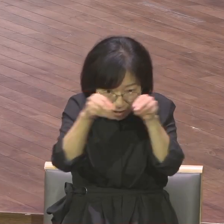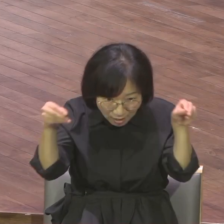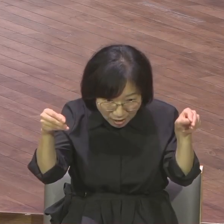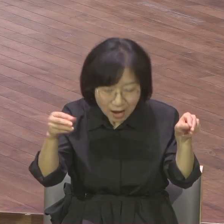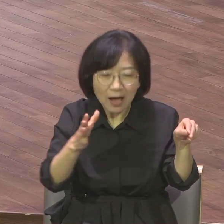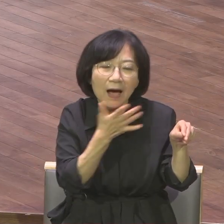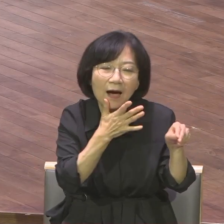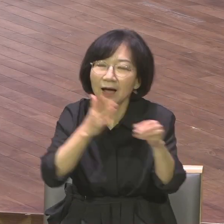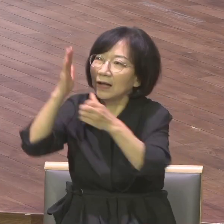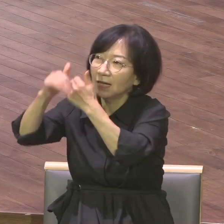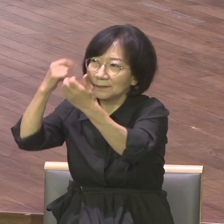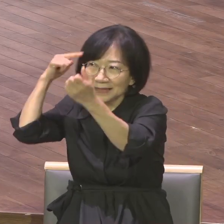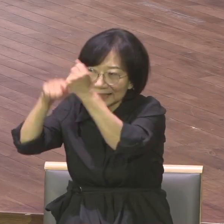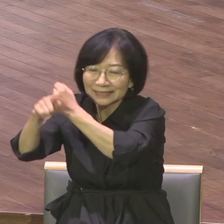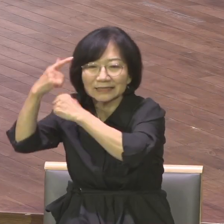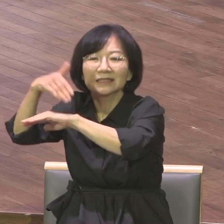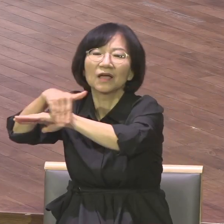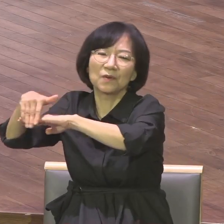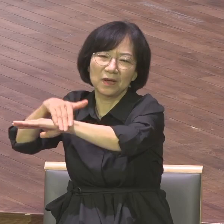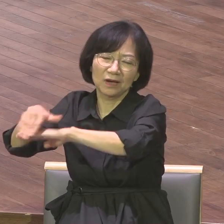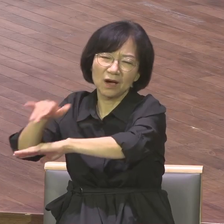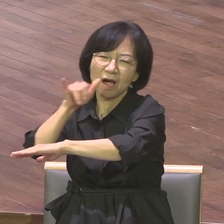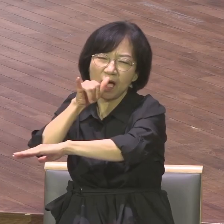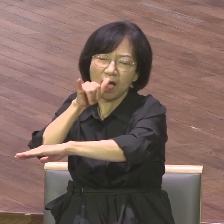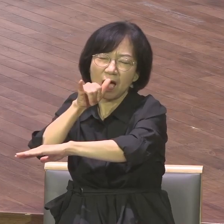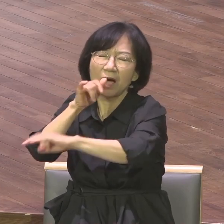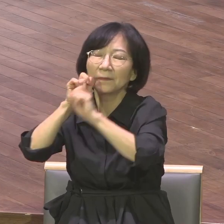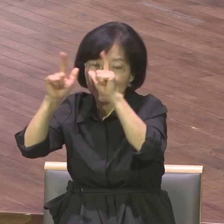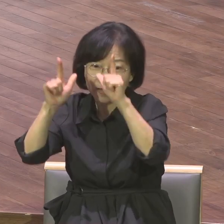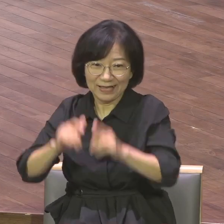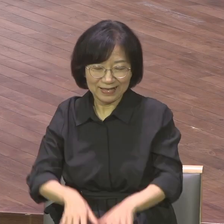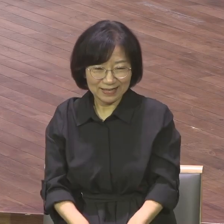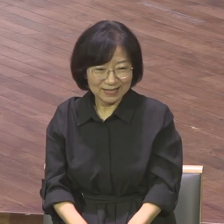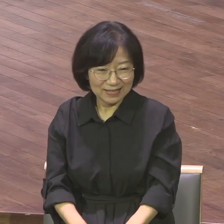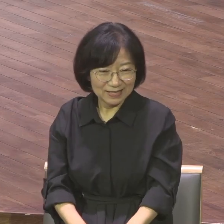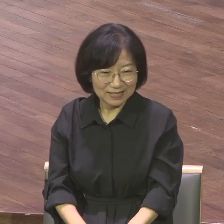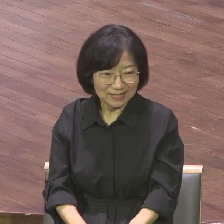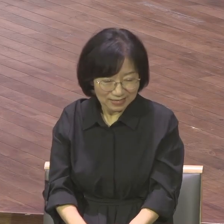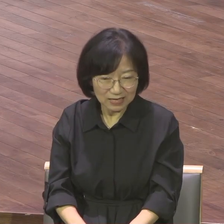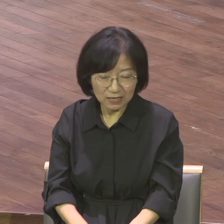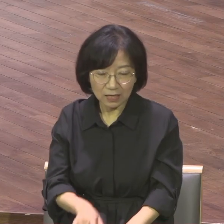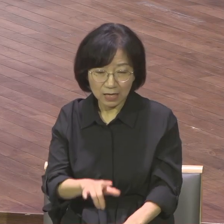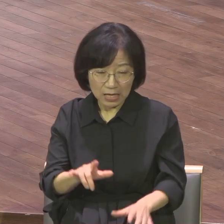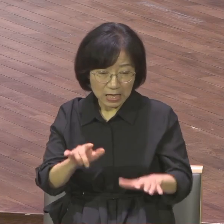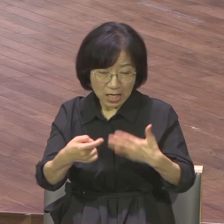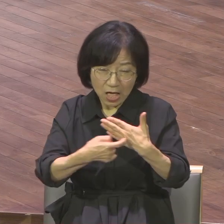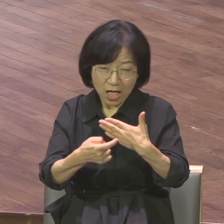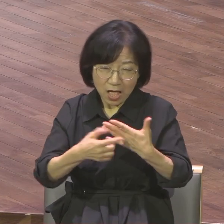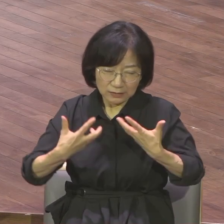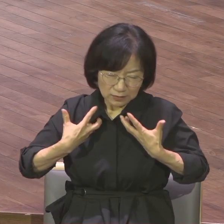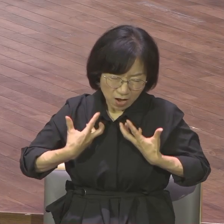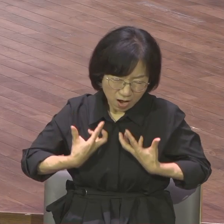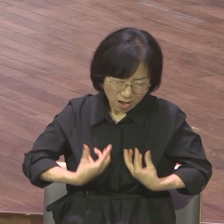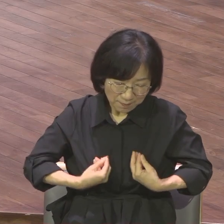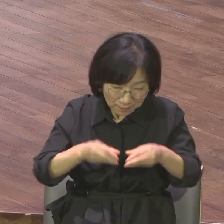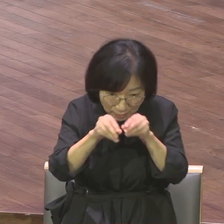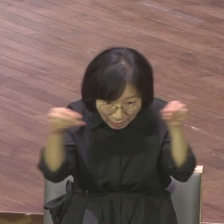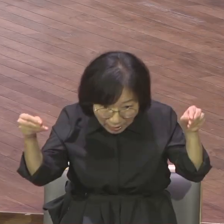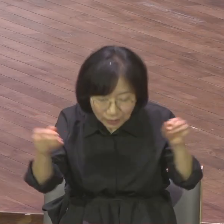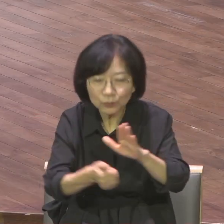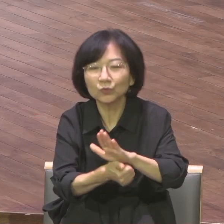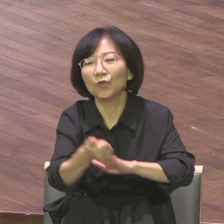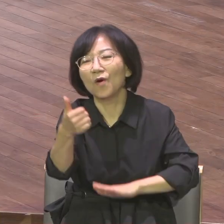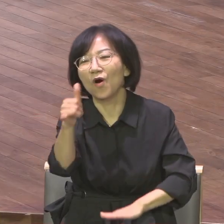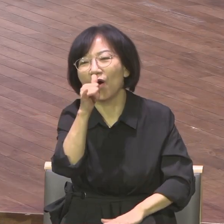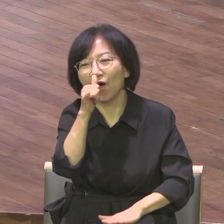계획과 하나님의 뜻이 무엇이냐? 다시 말하면 절망 중에 소망의 빛을 발견한